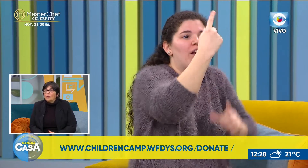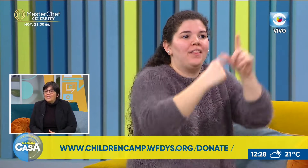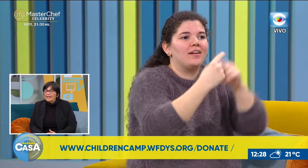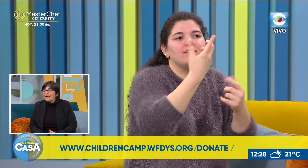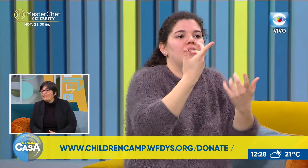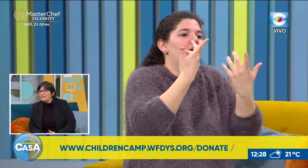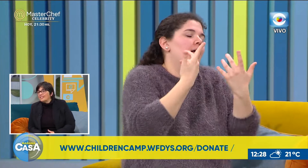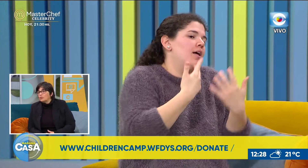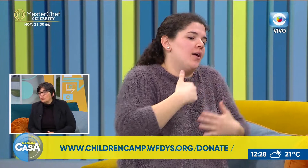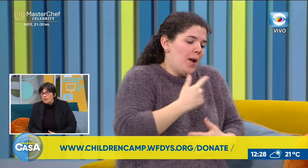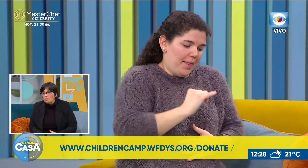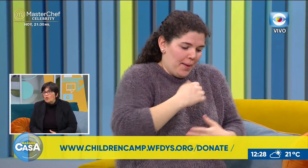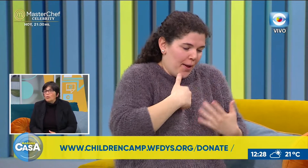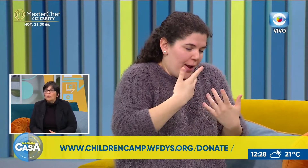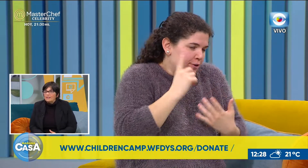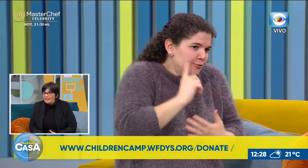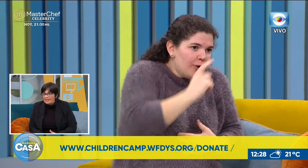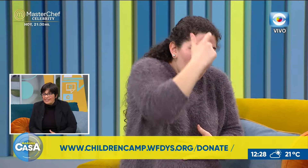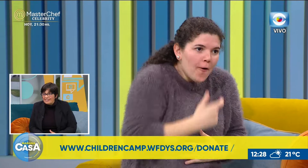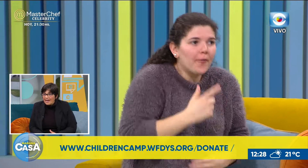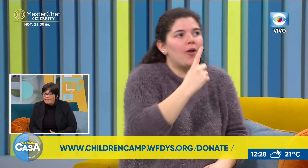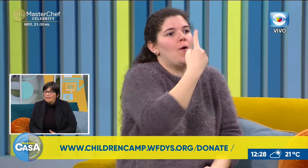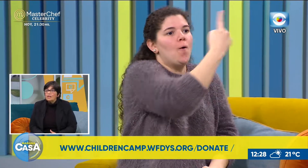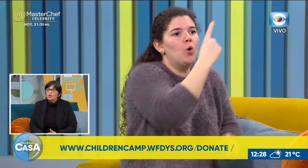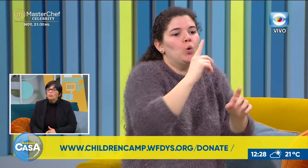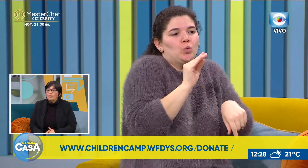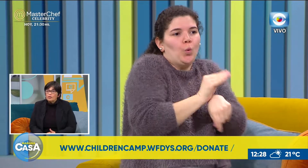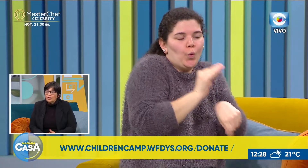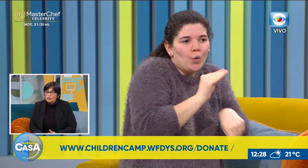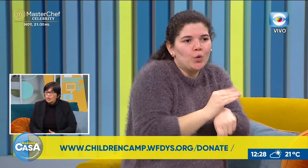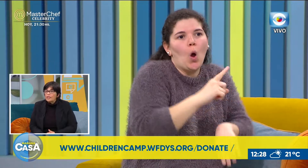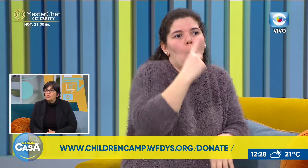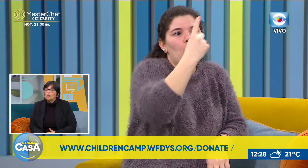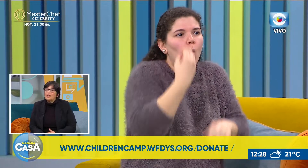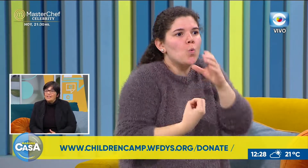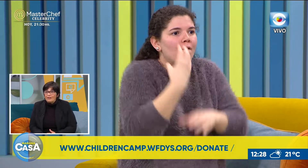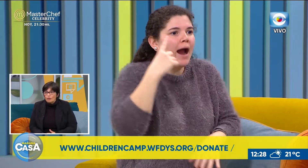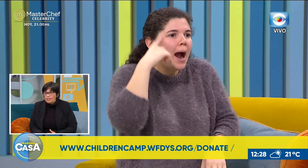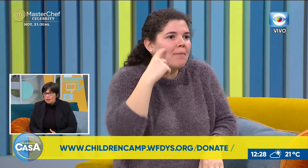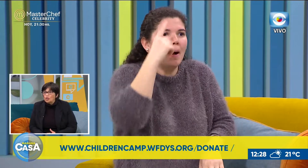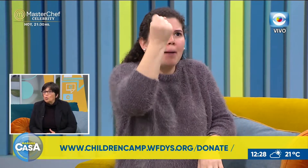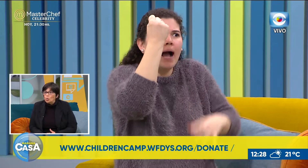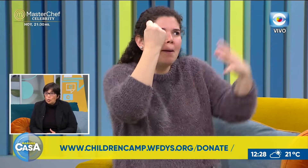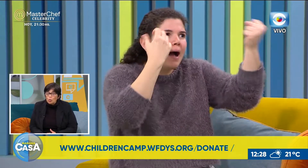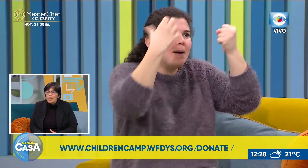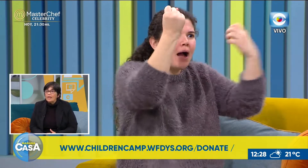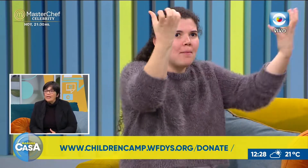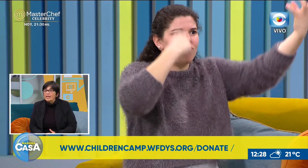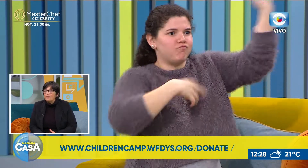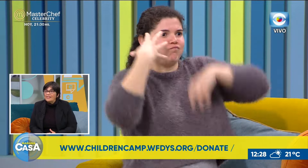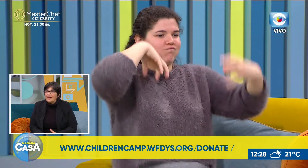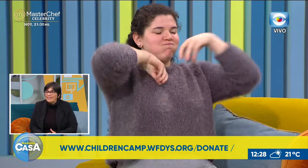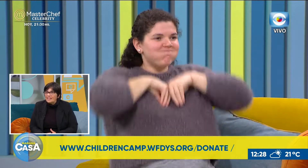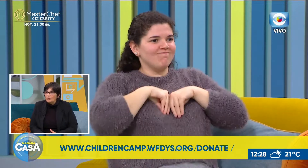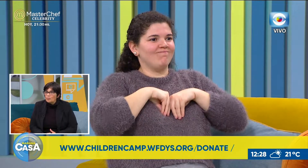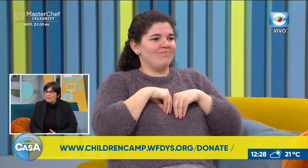tengan... Cada estrella es un símbolo. Una es de la identidad como personas sordas, otra es valorización de su cultura y